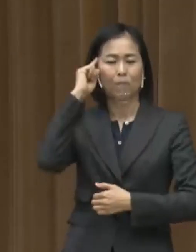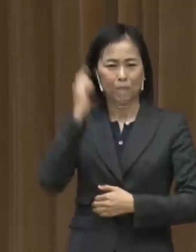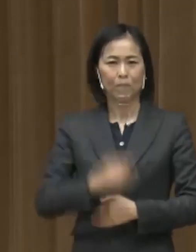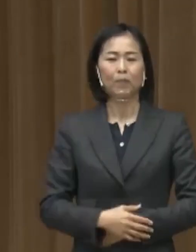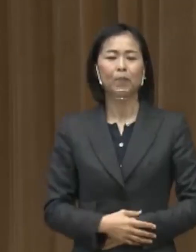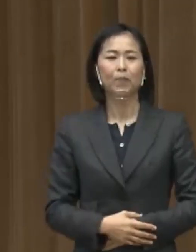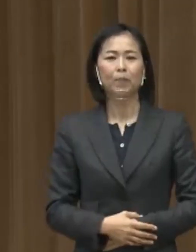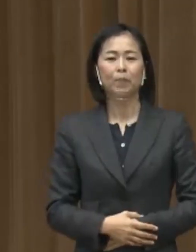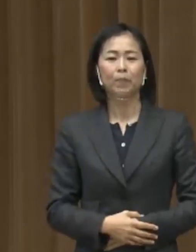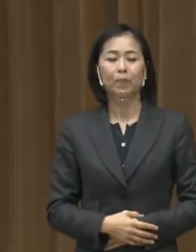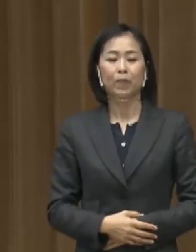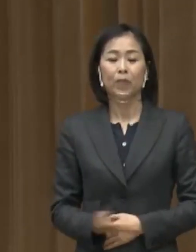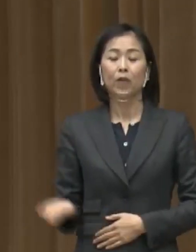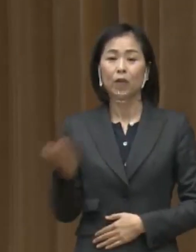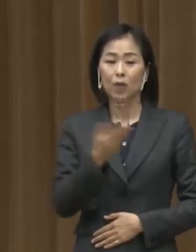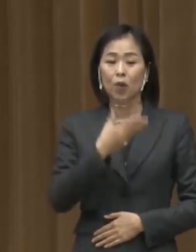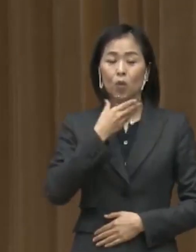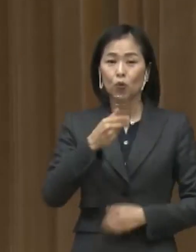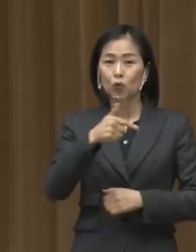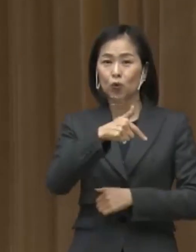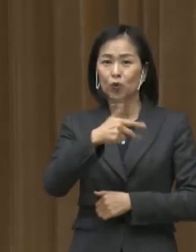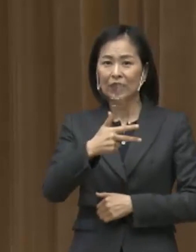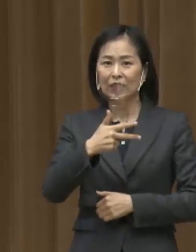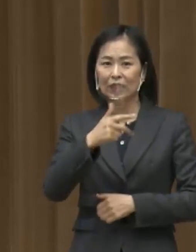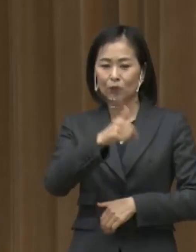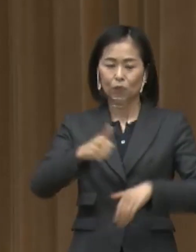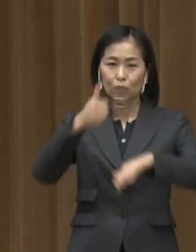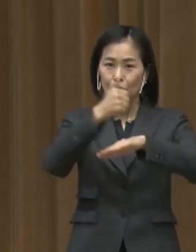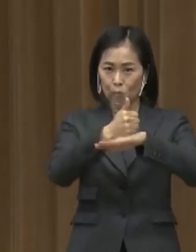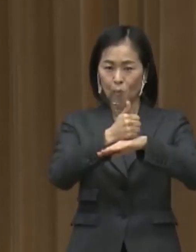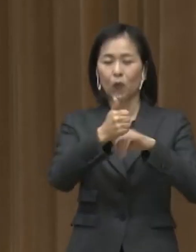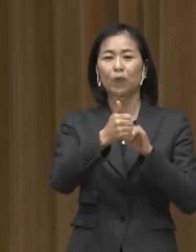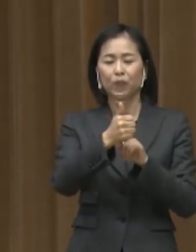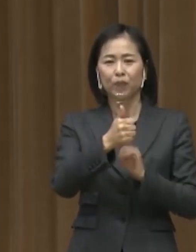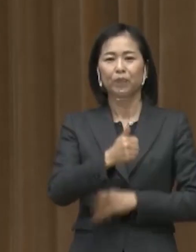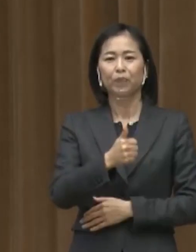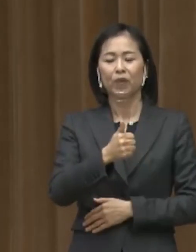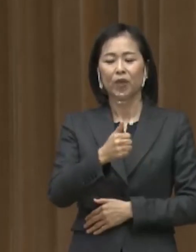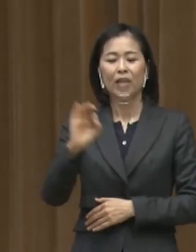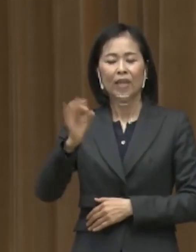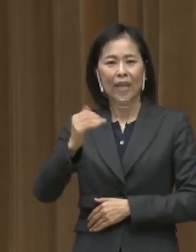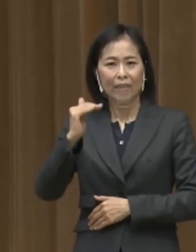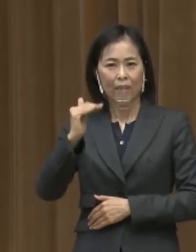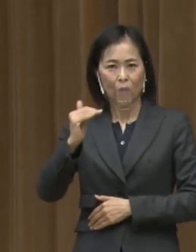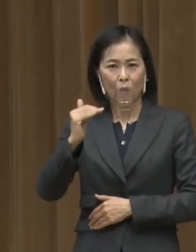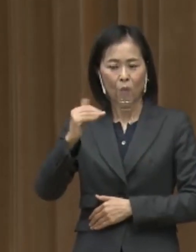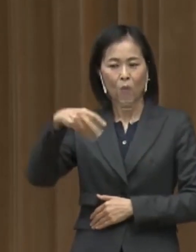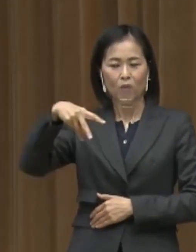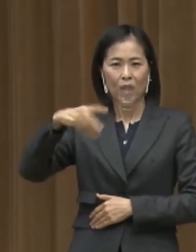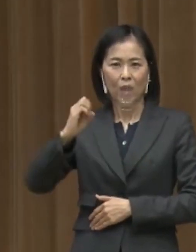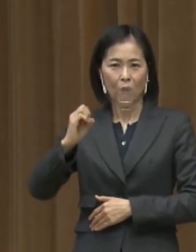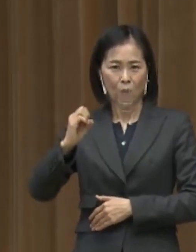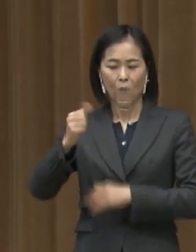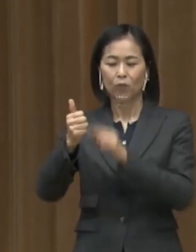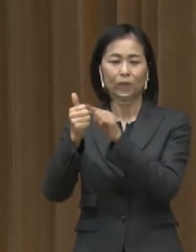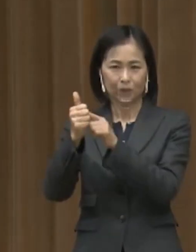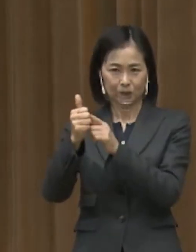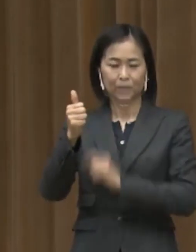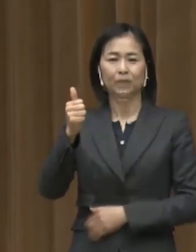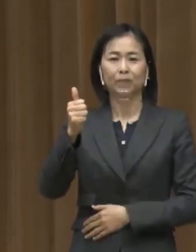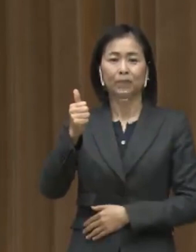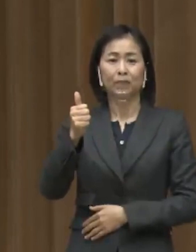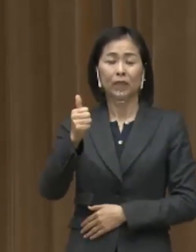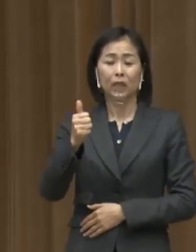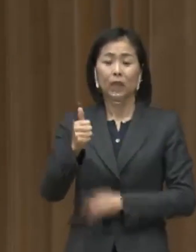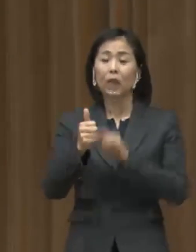えています。福祉部長には地域包括ケア局長の金子直氏を登用いたします。